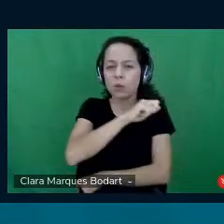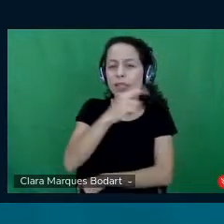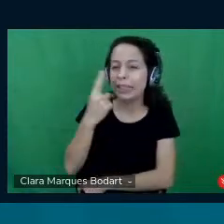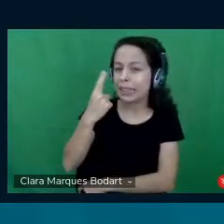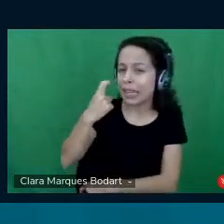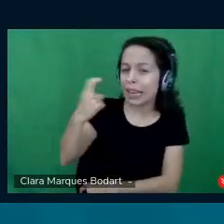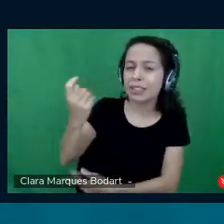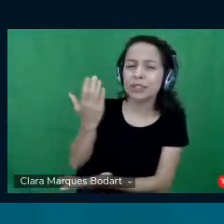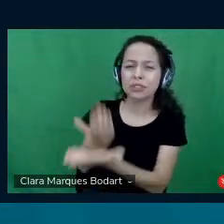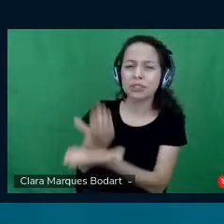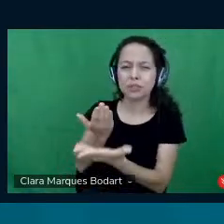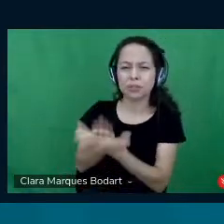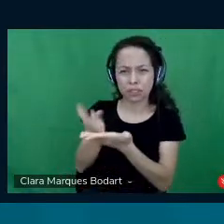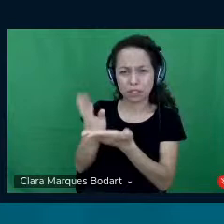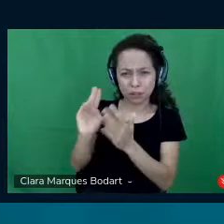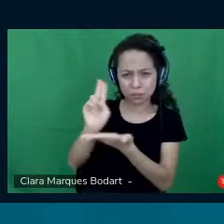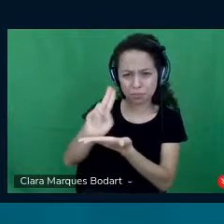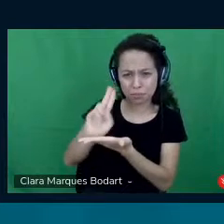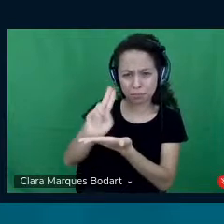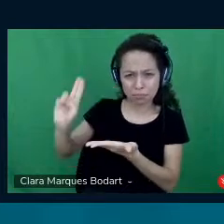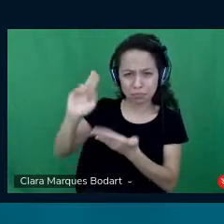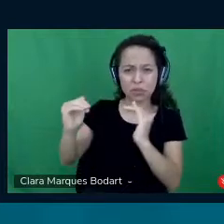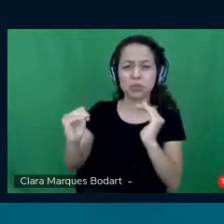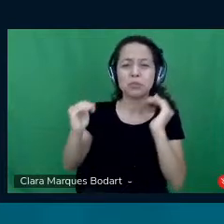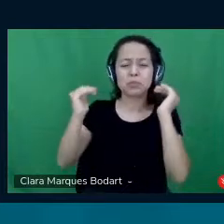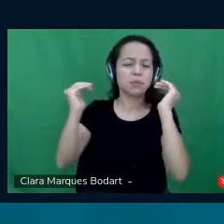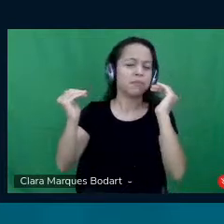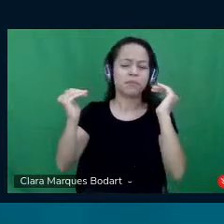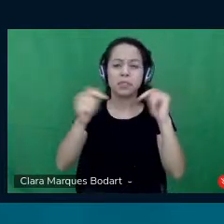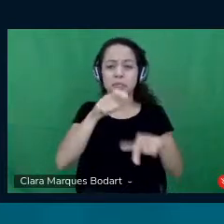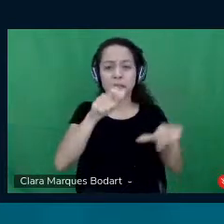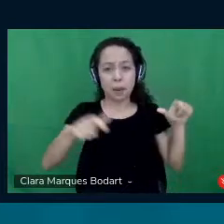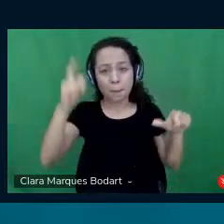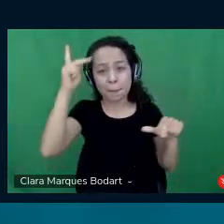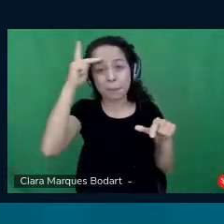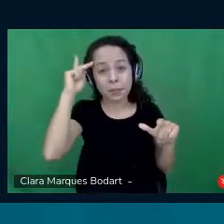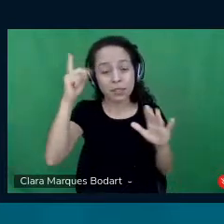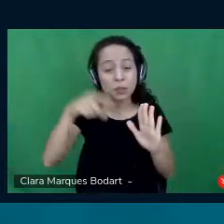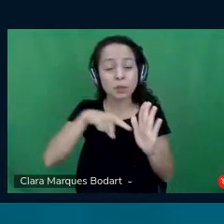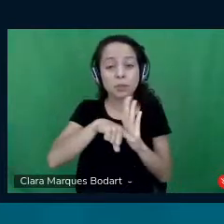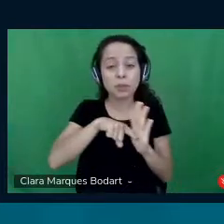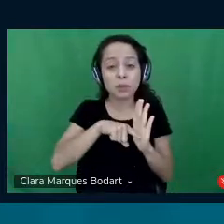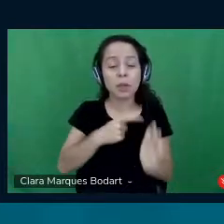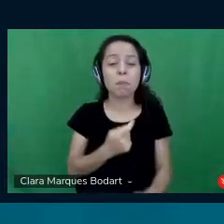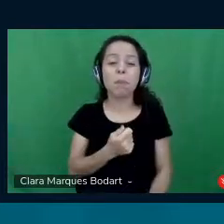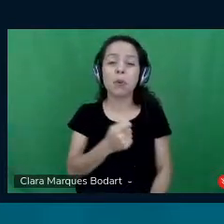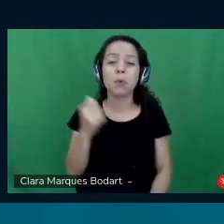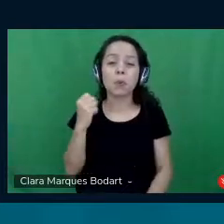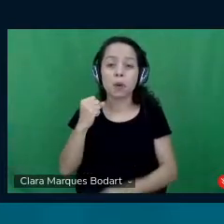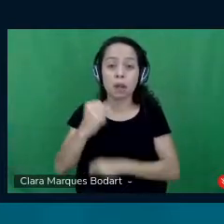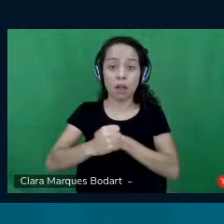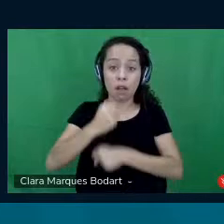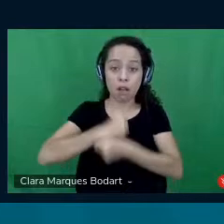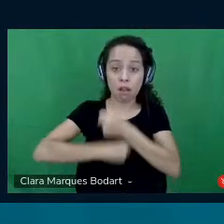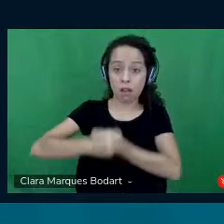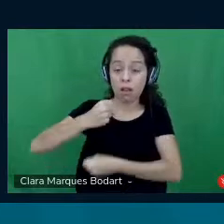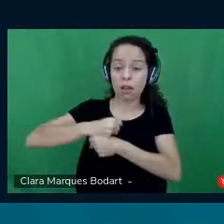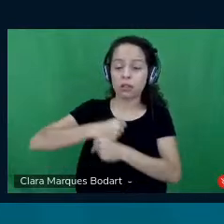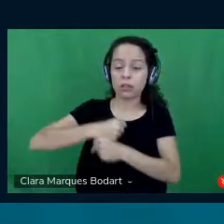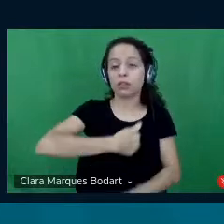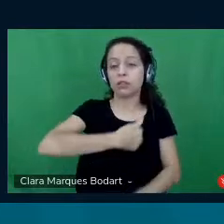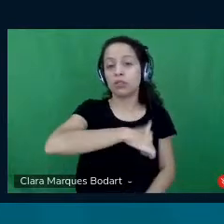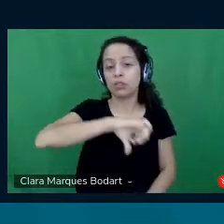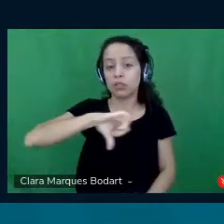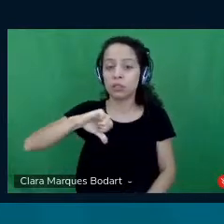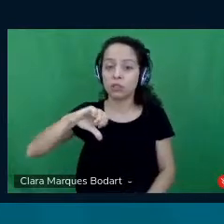Eram poucos os pesquisadores, poucas as pesquisadoras que, ao final da década de 90, podiam,